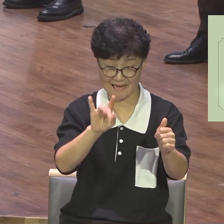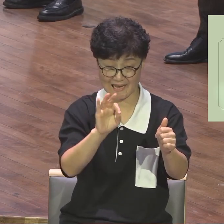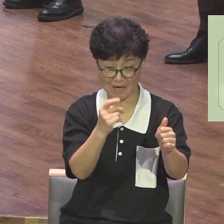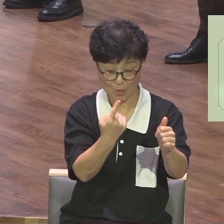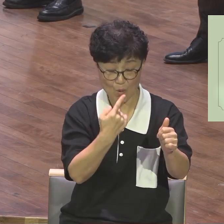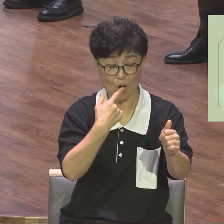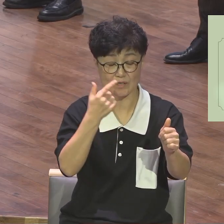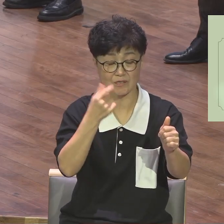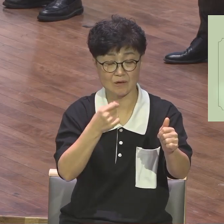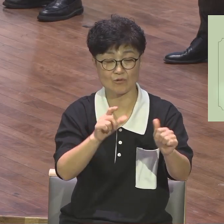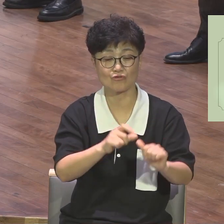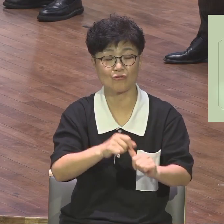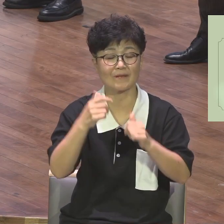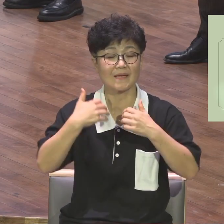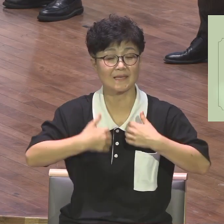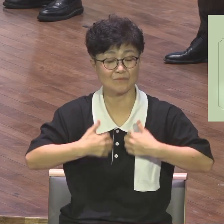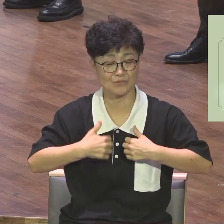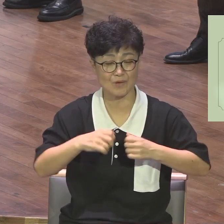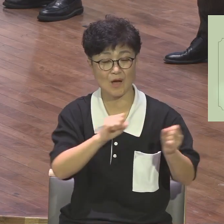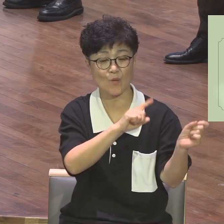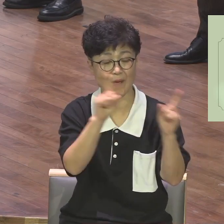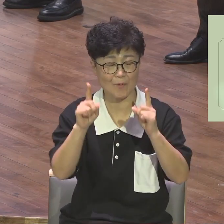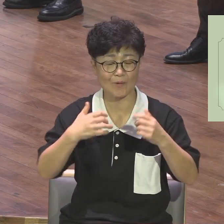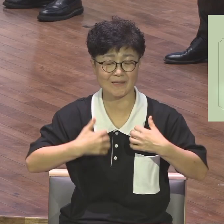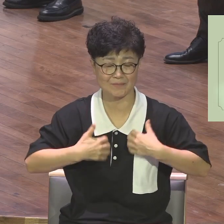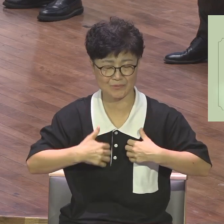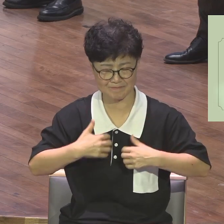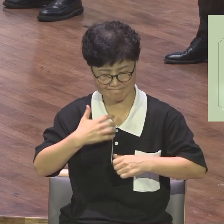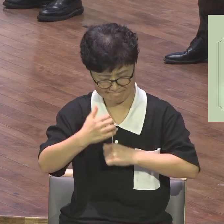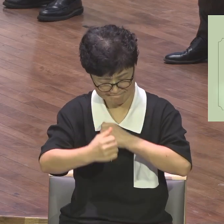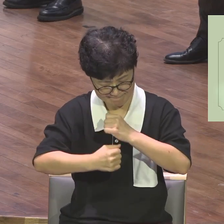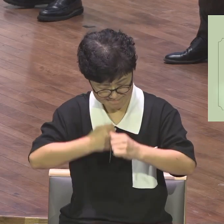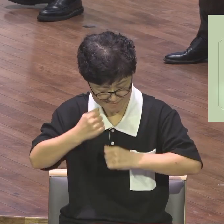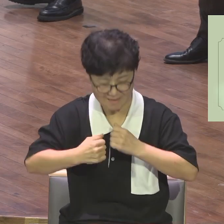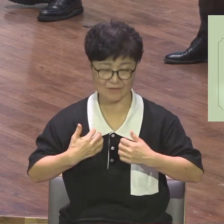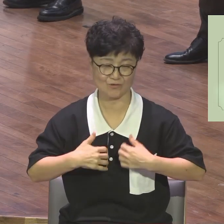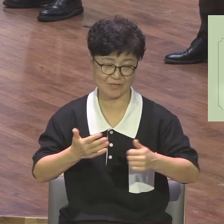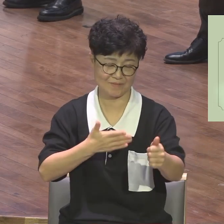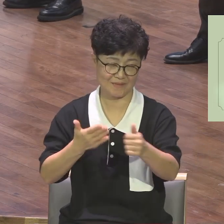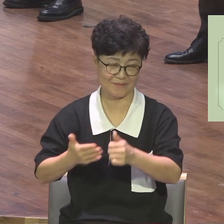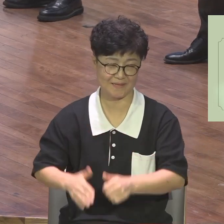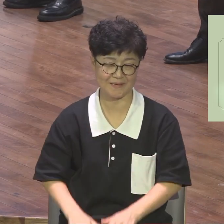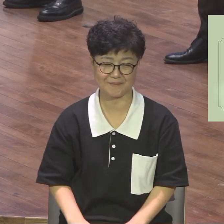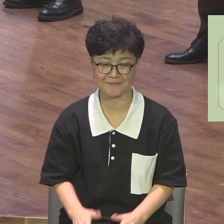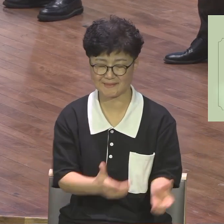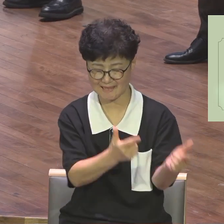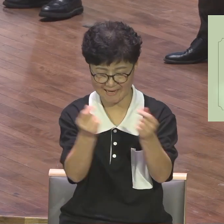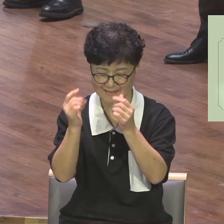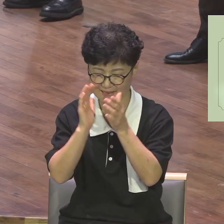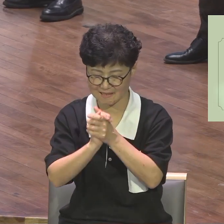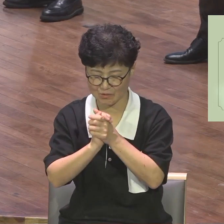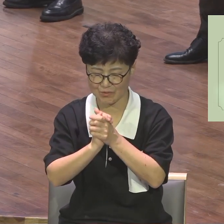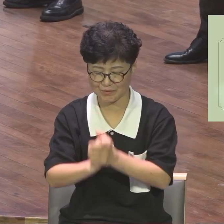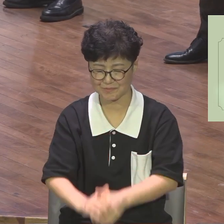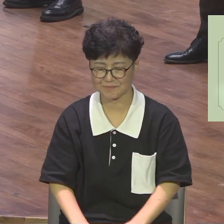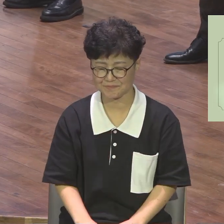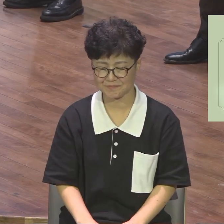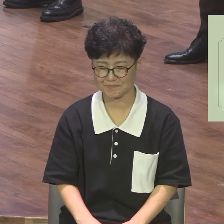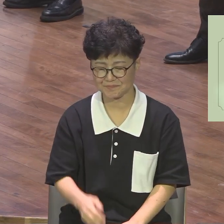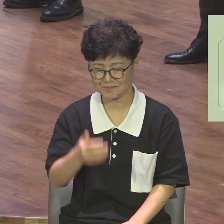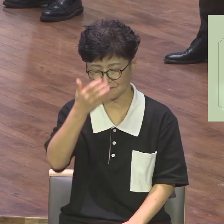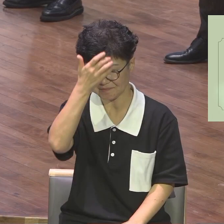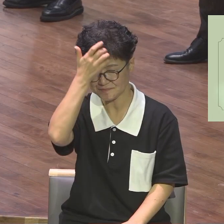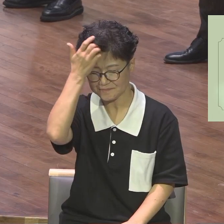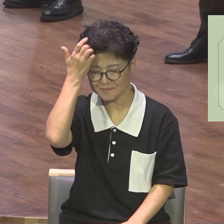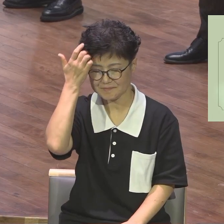또 회복의 기쁨을 마음껏 누릴 수 있도록 지금 우리 말씀 붙잡고 함께 기도하시기 바랍니다. 다 함께 주여 한번 부르고 통성으로 기도하도록